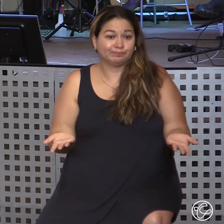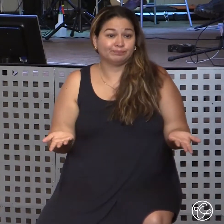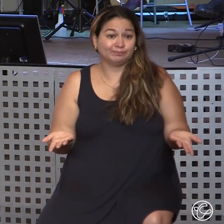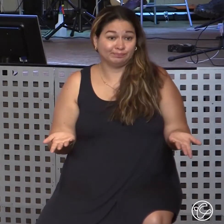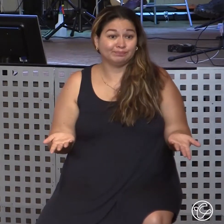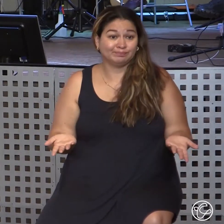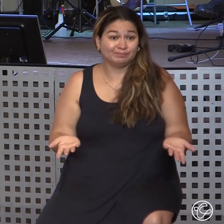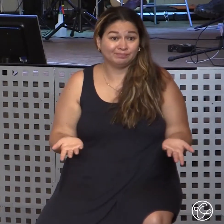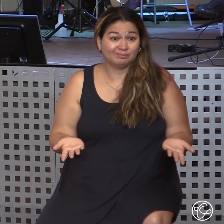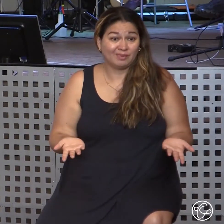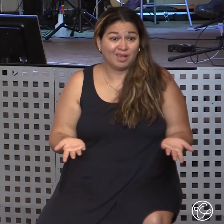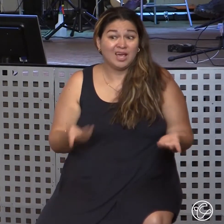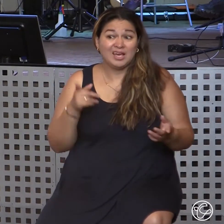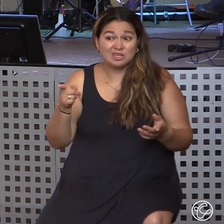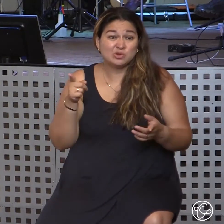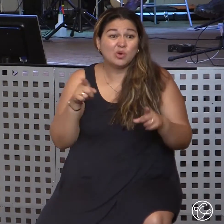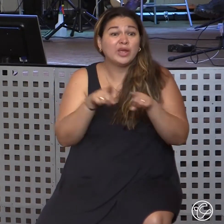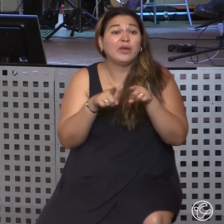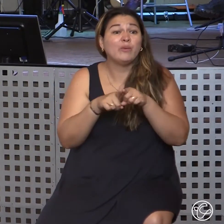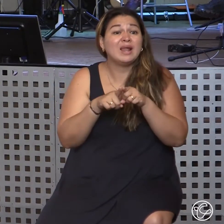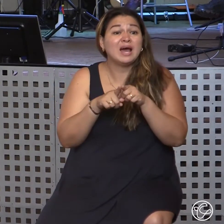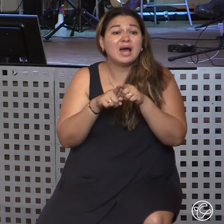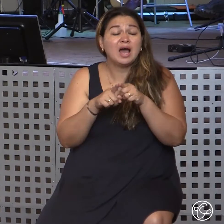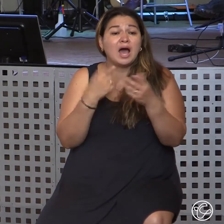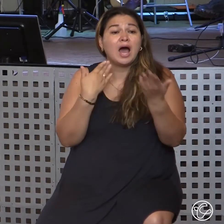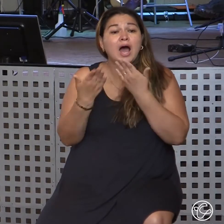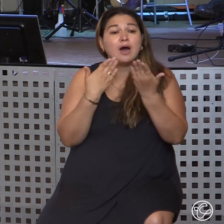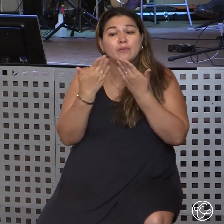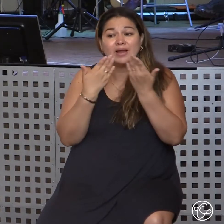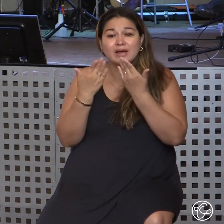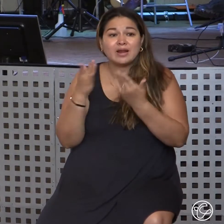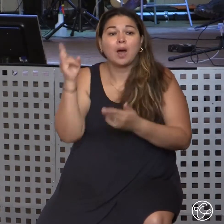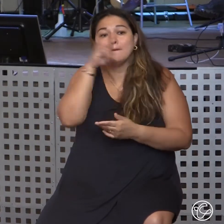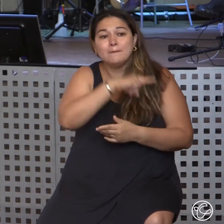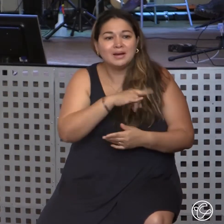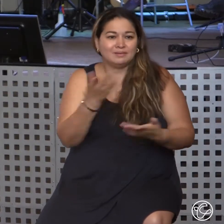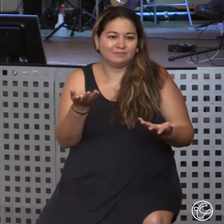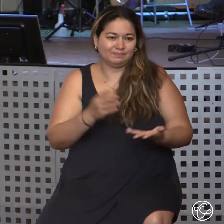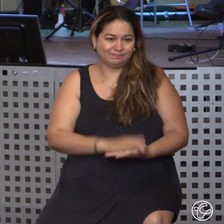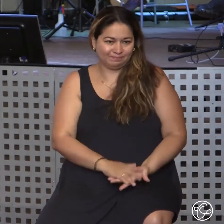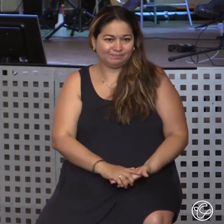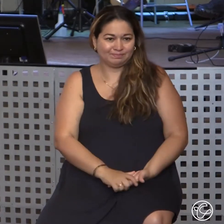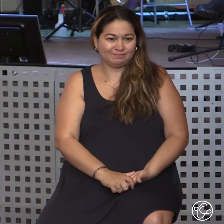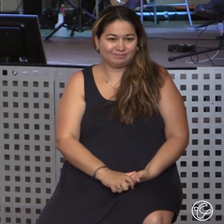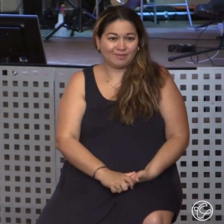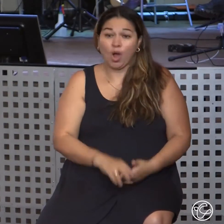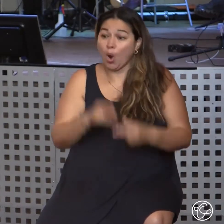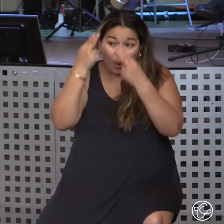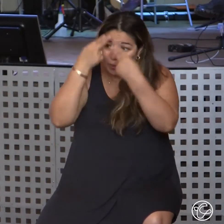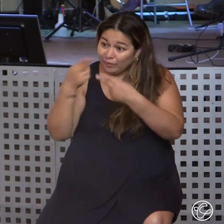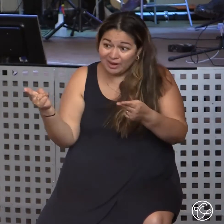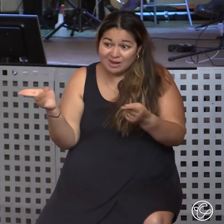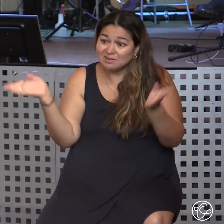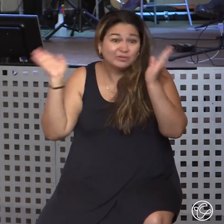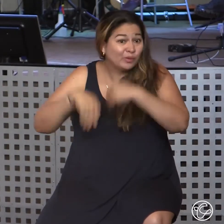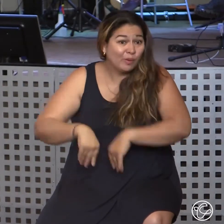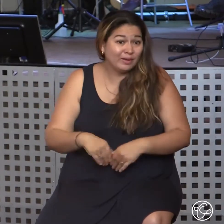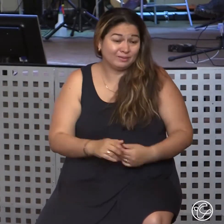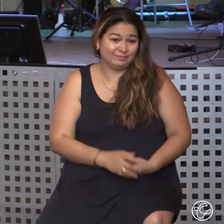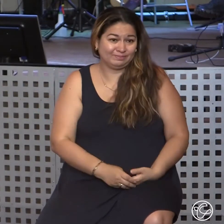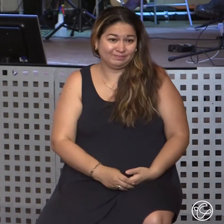Se escandalizaban de él. Pero Jesús nuevamente les dijo: no hay profeta sin